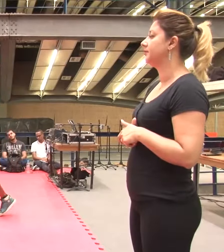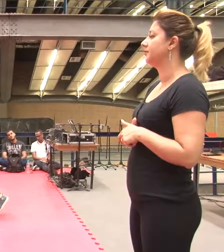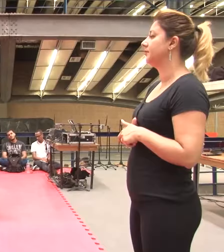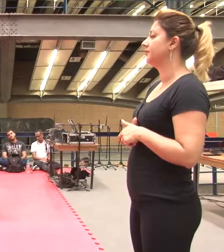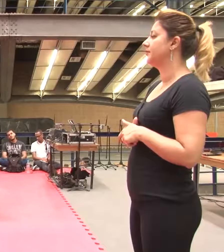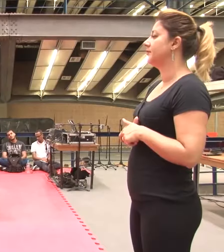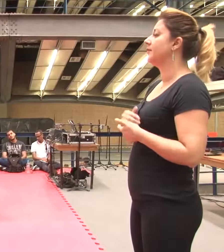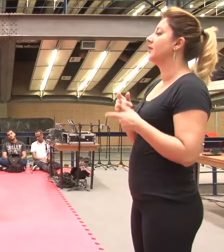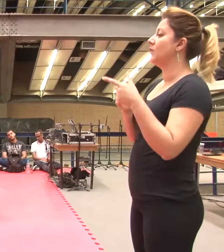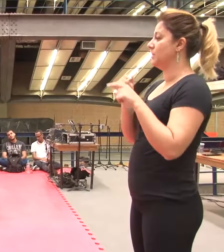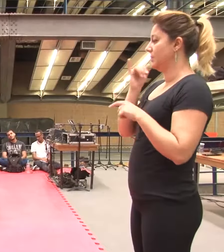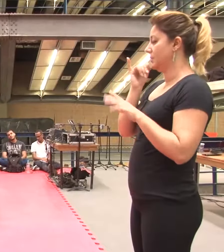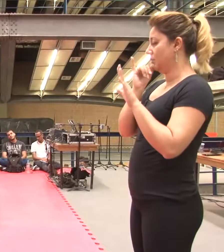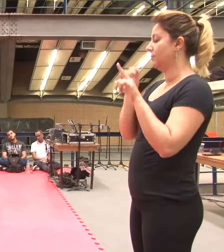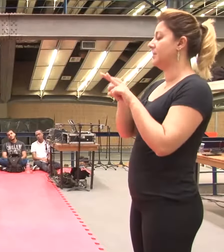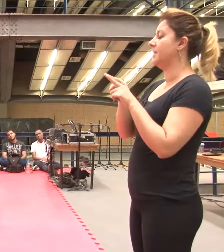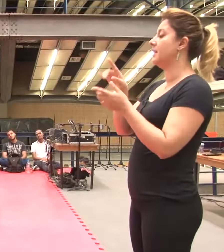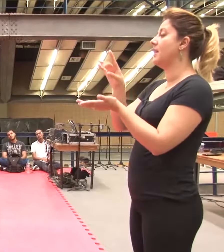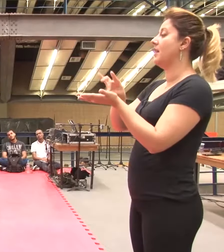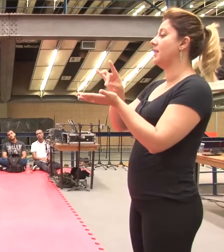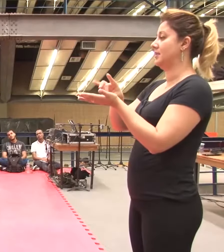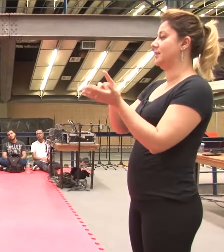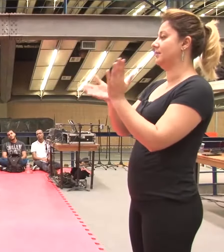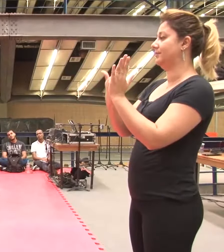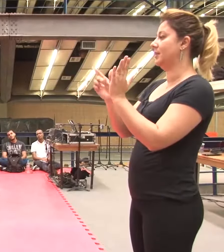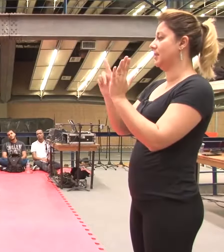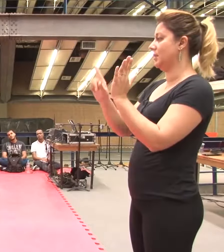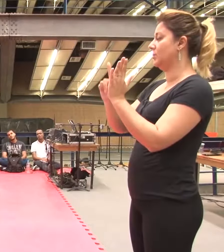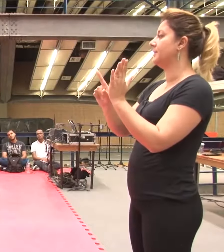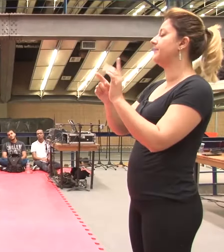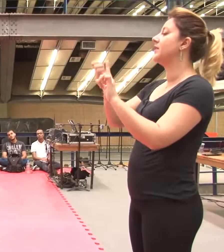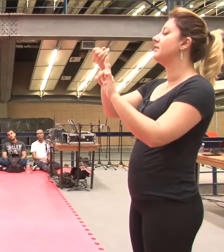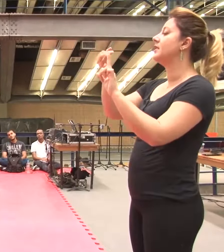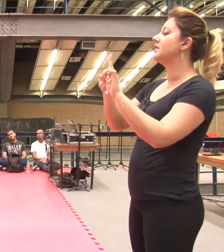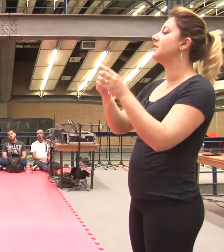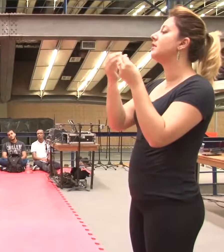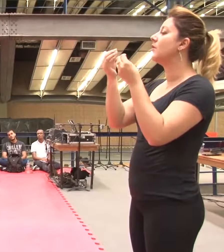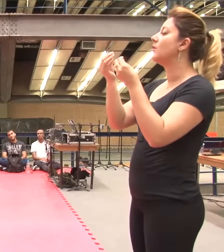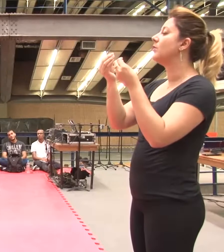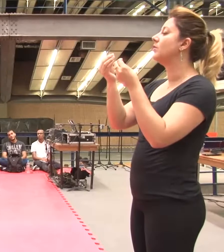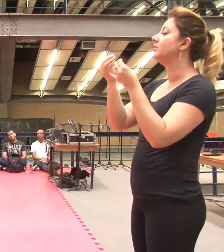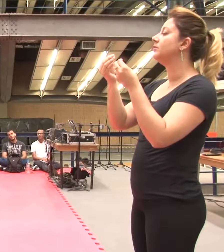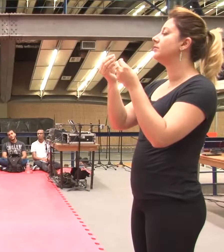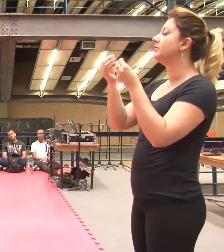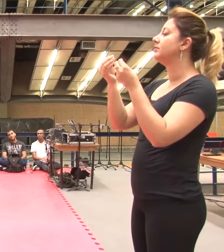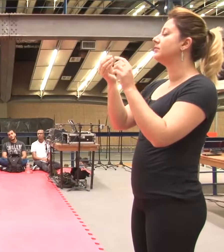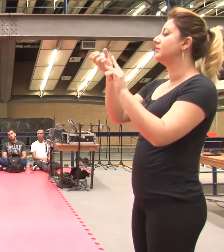Exemplo clássico da lógica realista, a descrição do papel, perdão, da